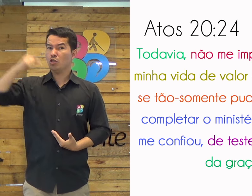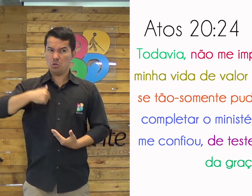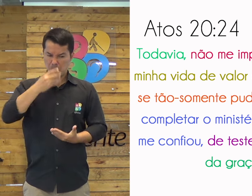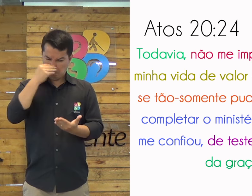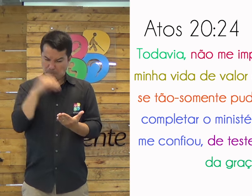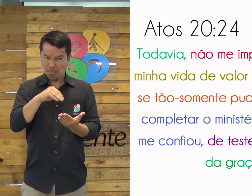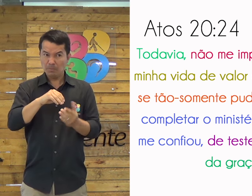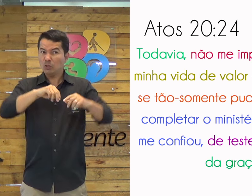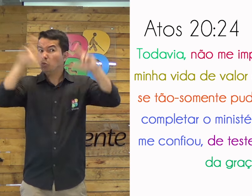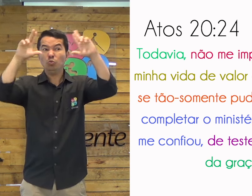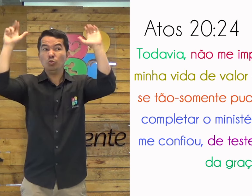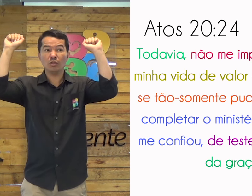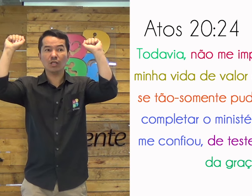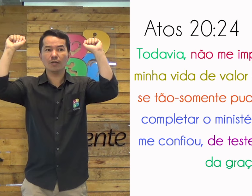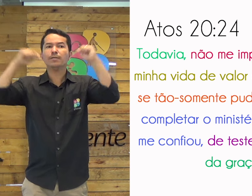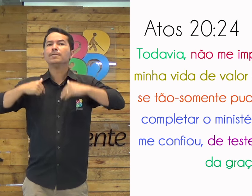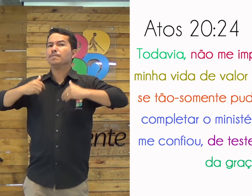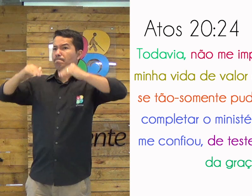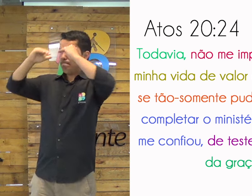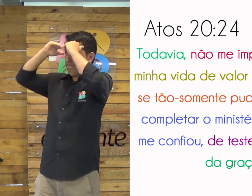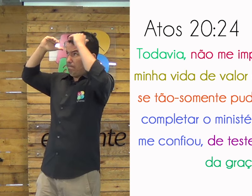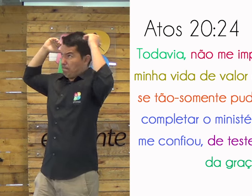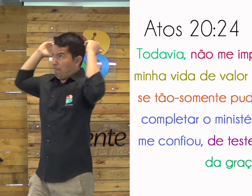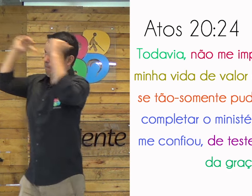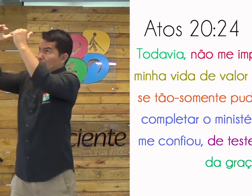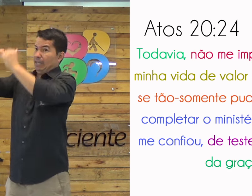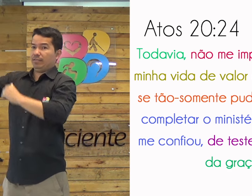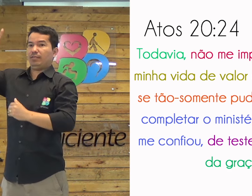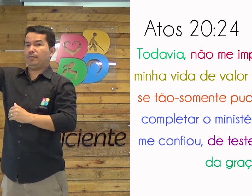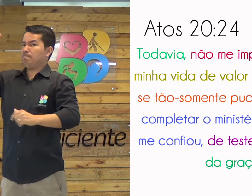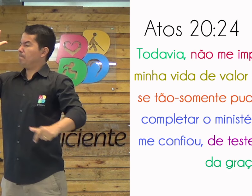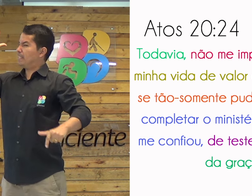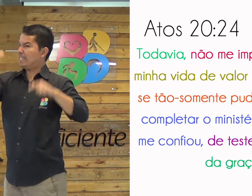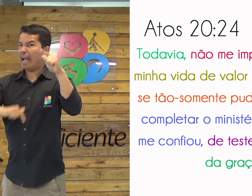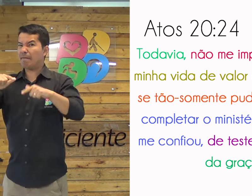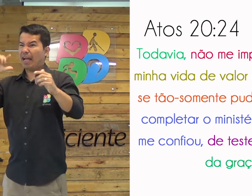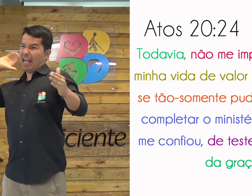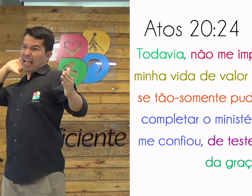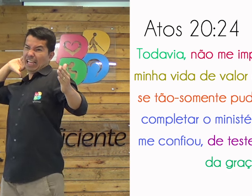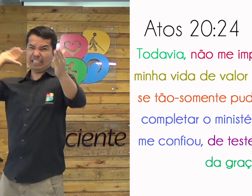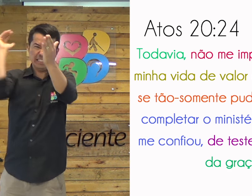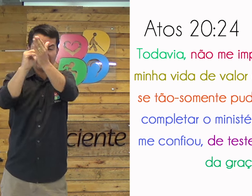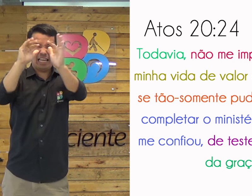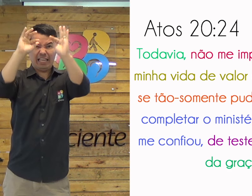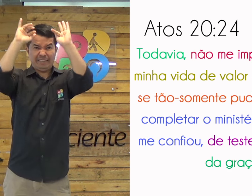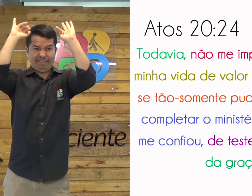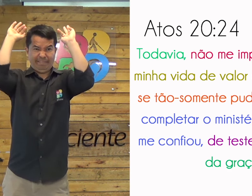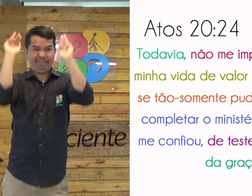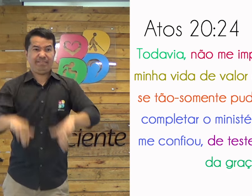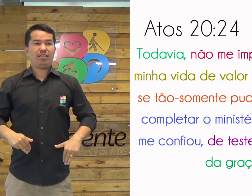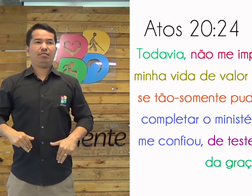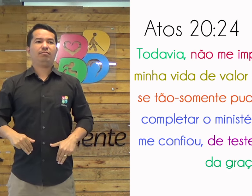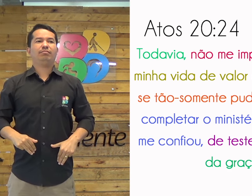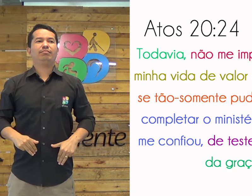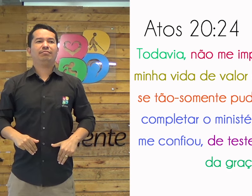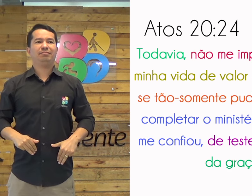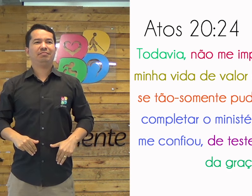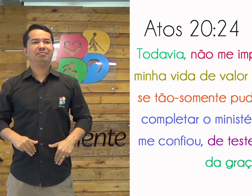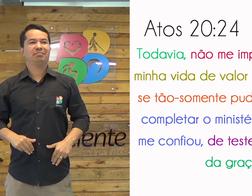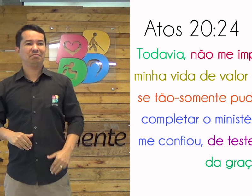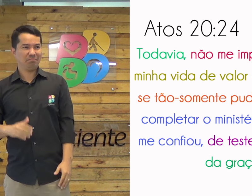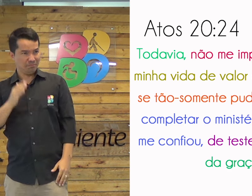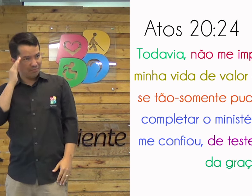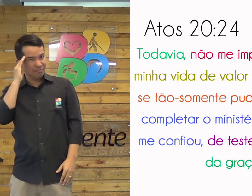missão, e eu tenho que servi-lo. Eu nunca vou desprezar essa missão que ele me deu, e eu vou obedecê-lo até o